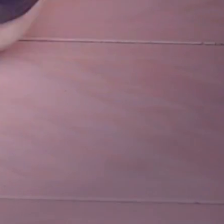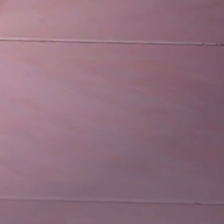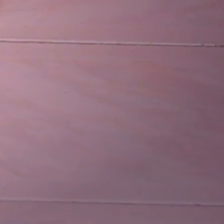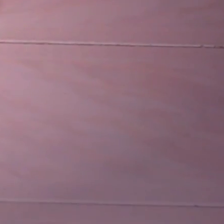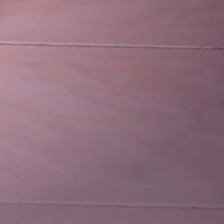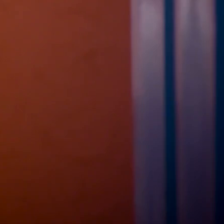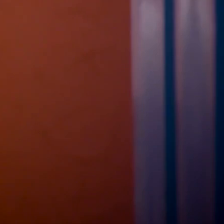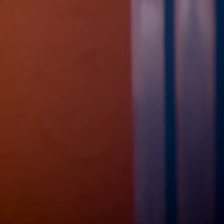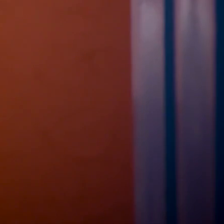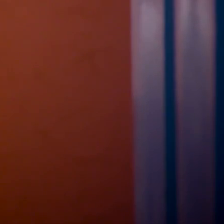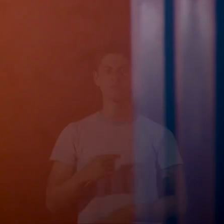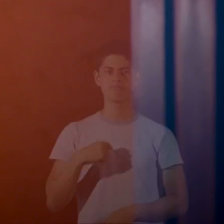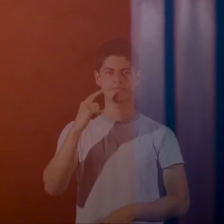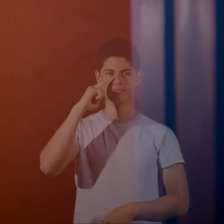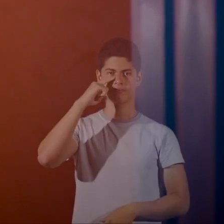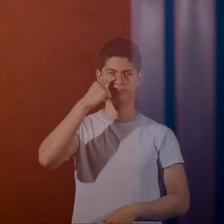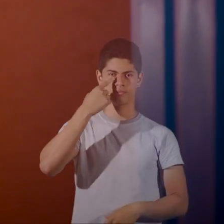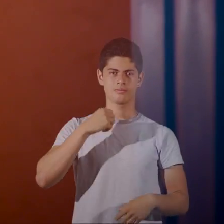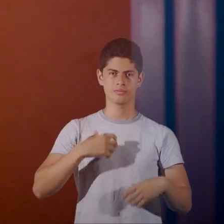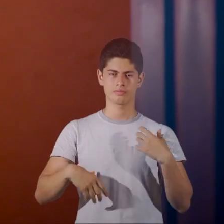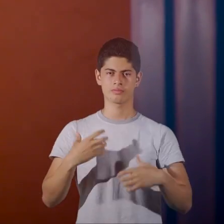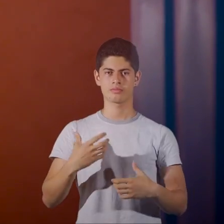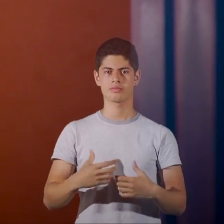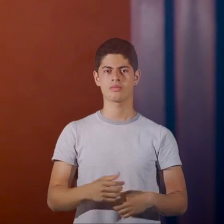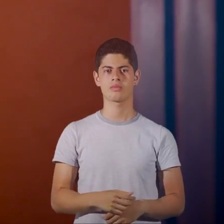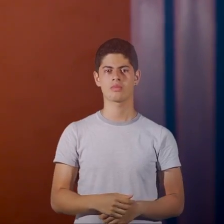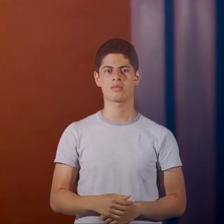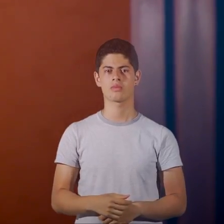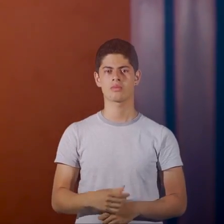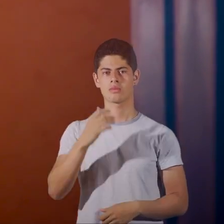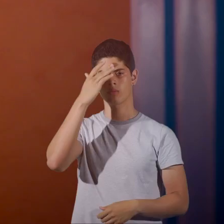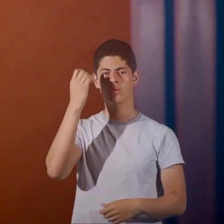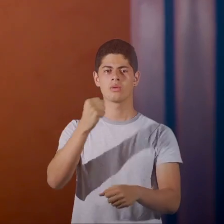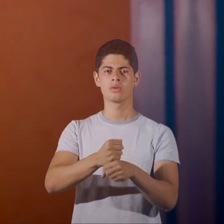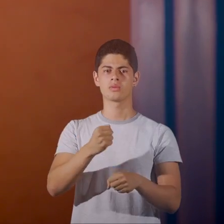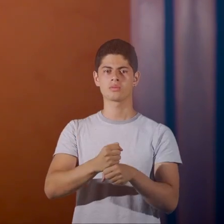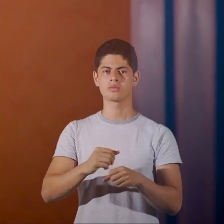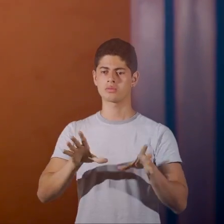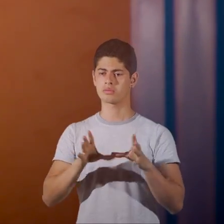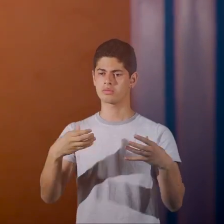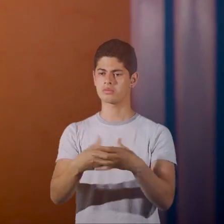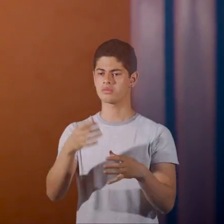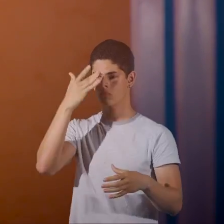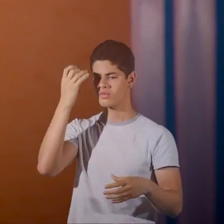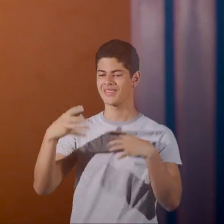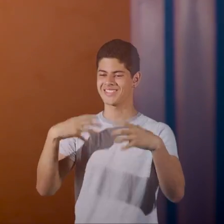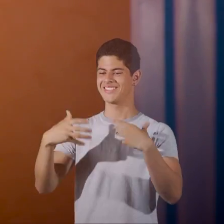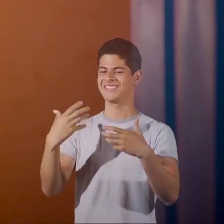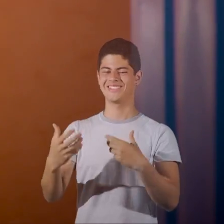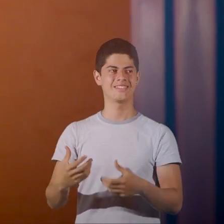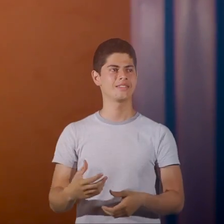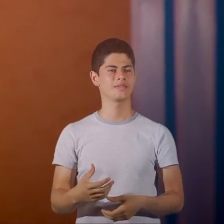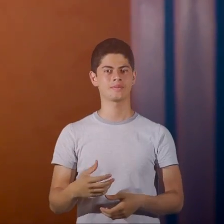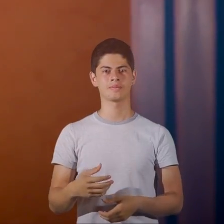de él. Y no, y pues a mí algo que, digamos, me da como tristeza es porque en el trabajo, digamos, nos reíamos en grupo